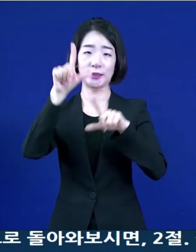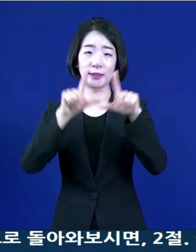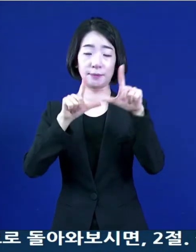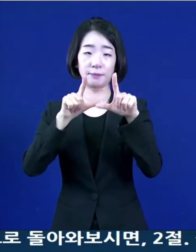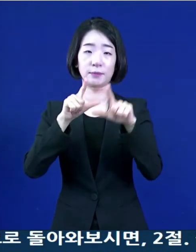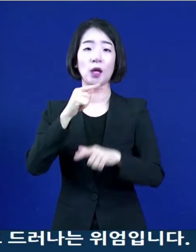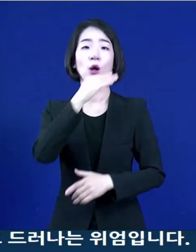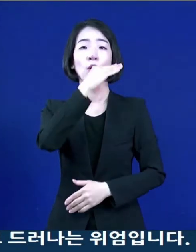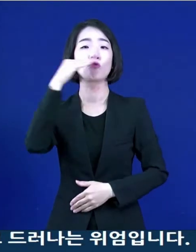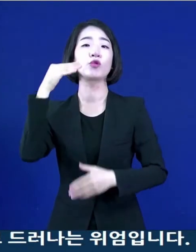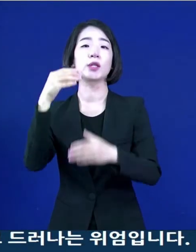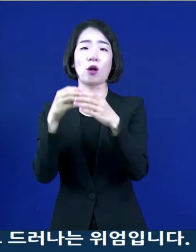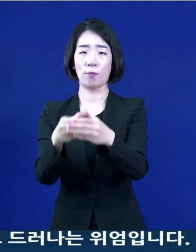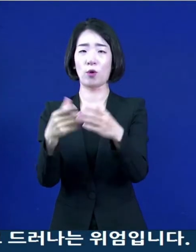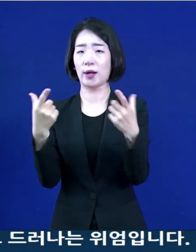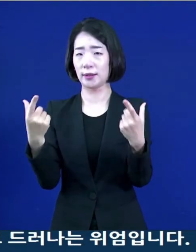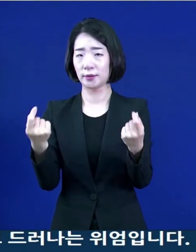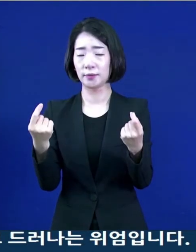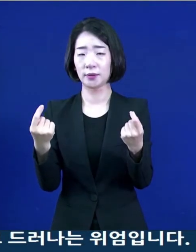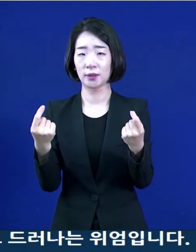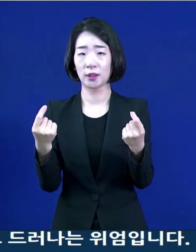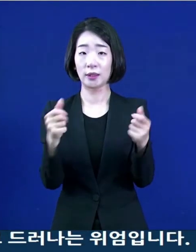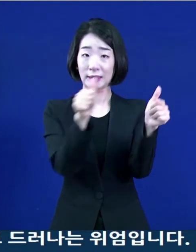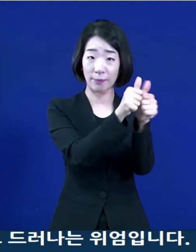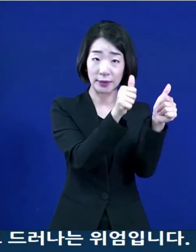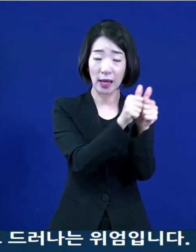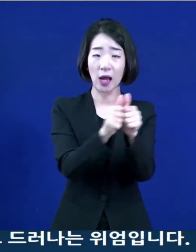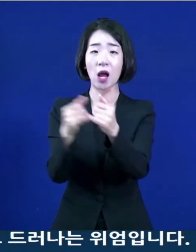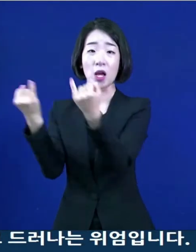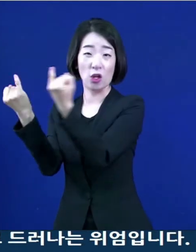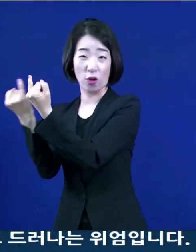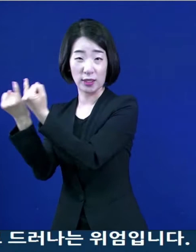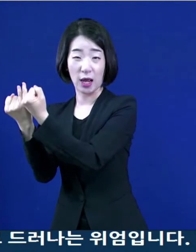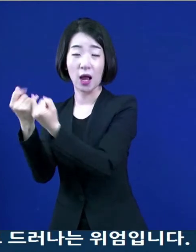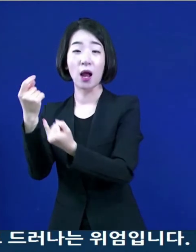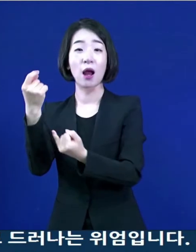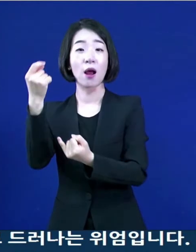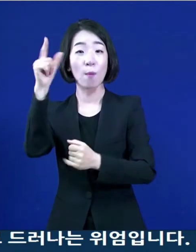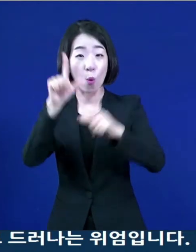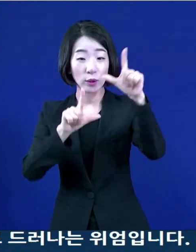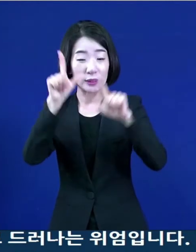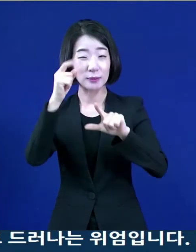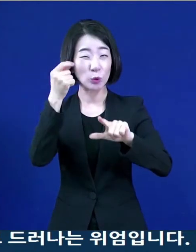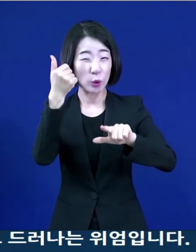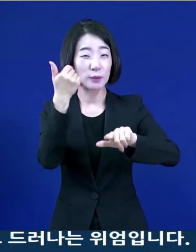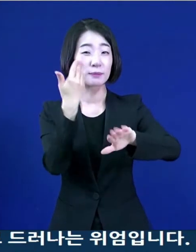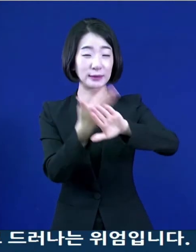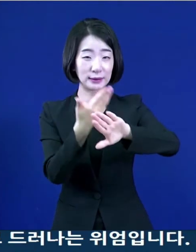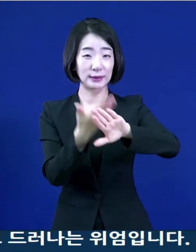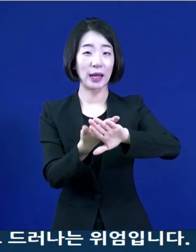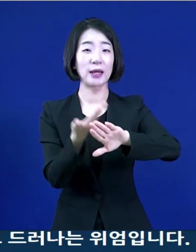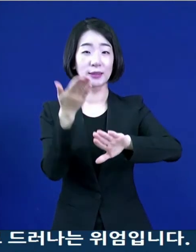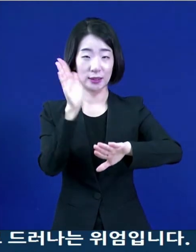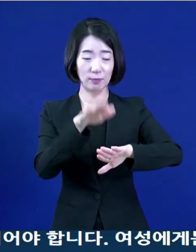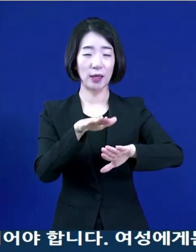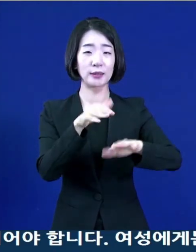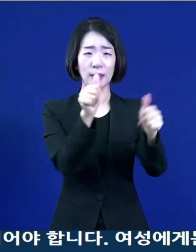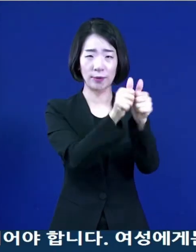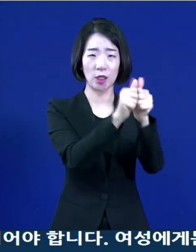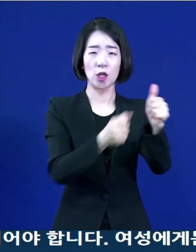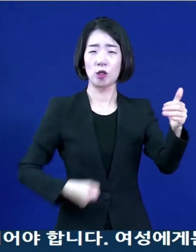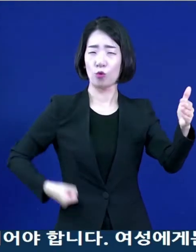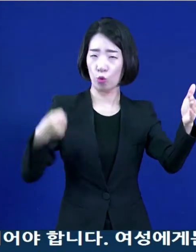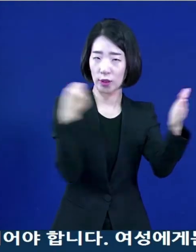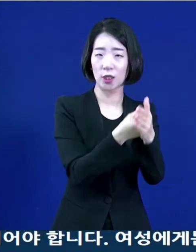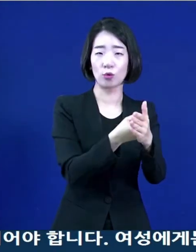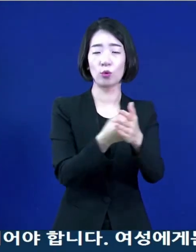거예요. 위엄이 있다는 말은 남성의 모습과 여성의 모습은 좀 다릅니다. 남성은 신사다운 용기 있는 모습이고요,